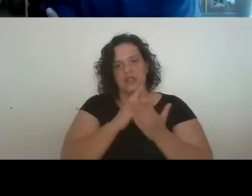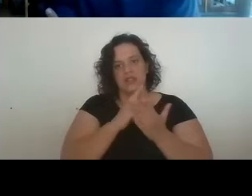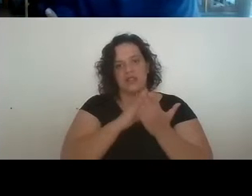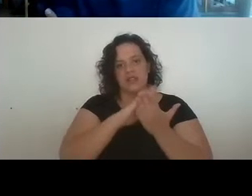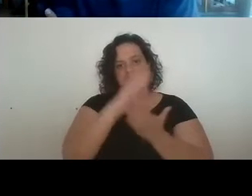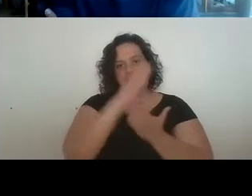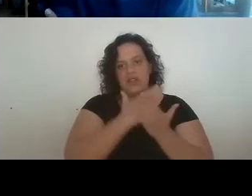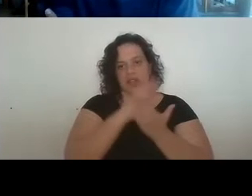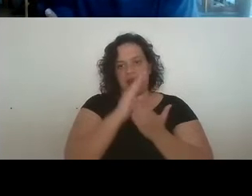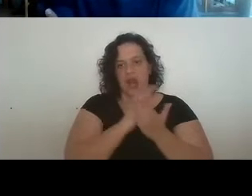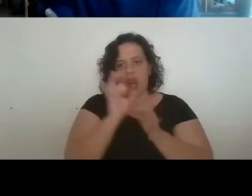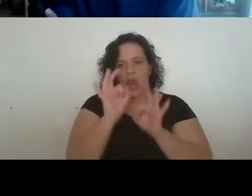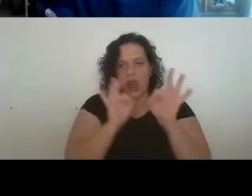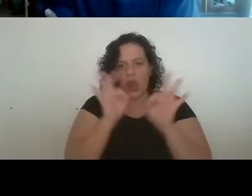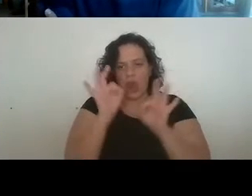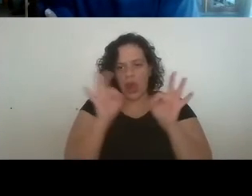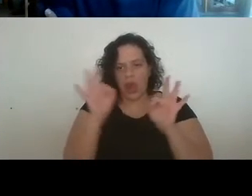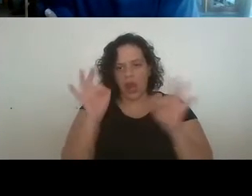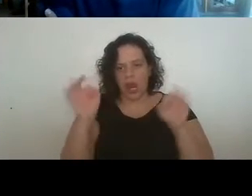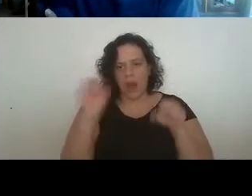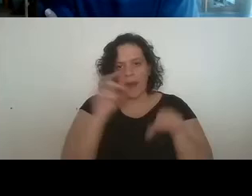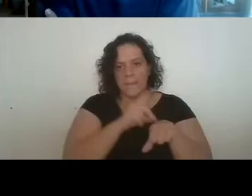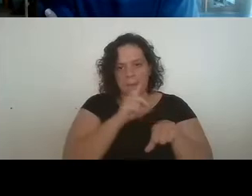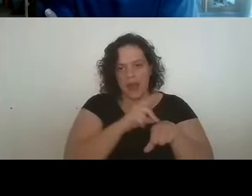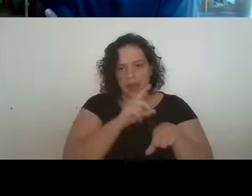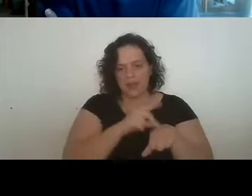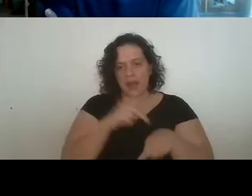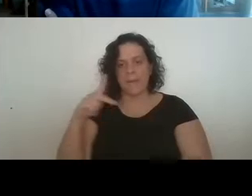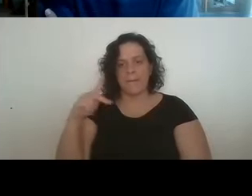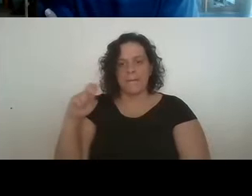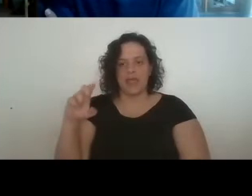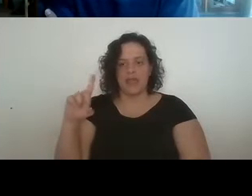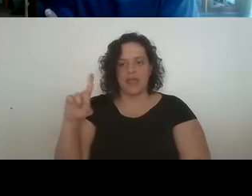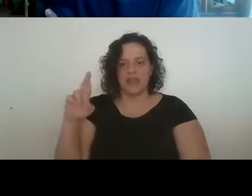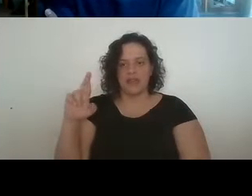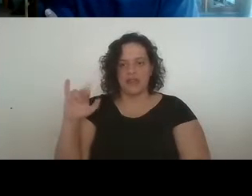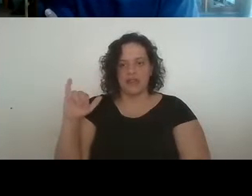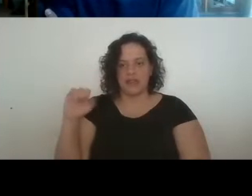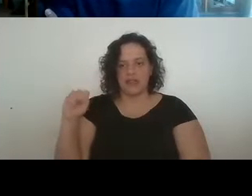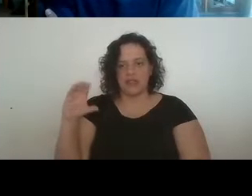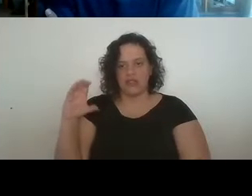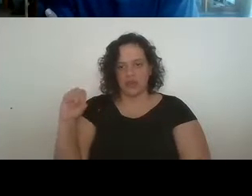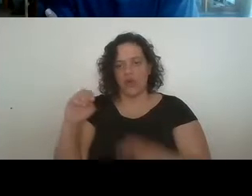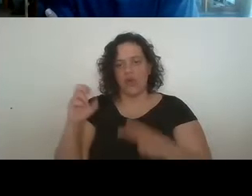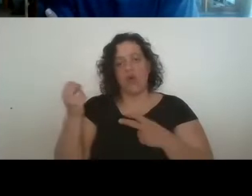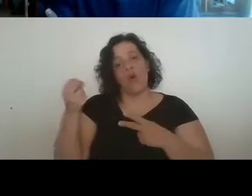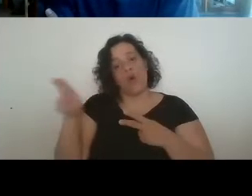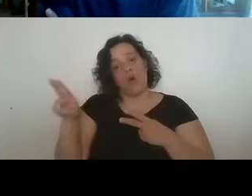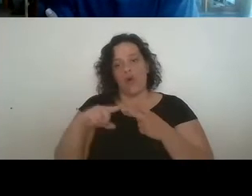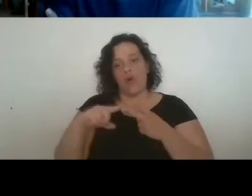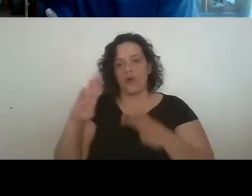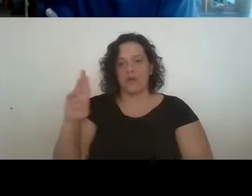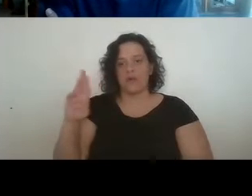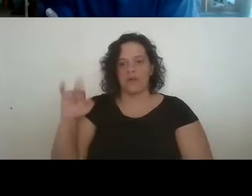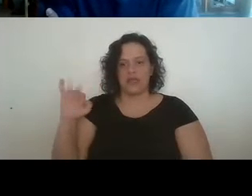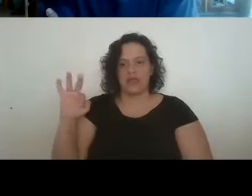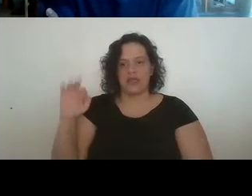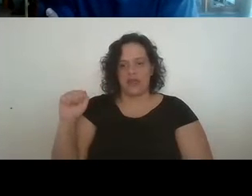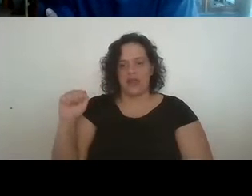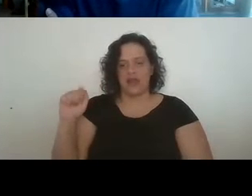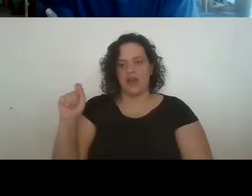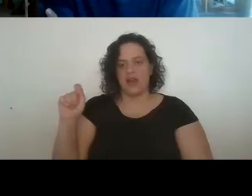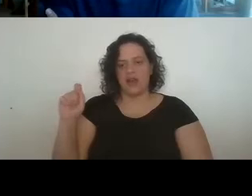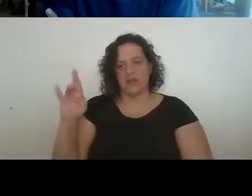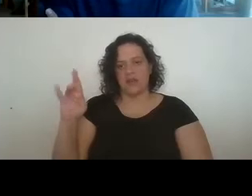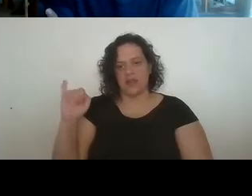pedrisco ou de brita graduada, uma camada de 10 centímetros, e aí embaixo tem uma camada de um leito drenante de pedra